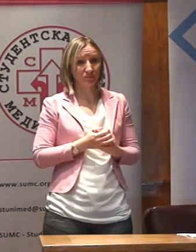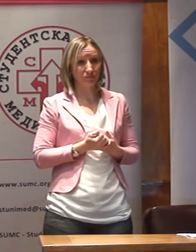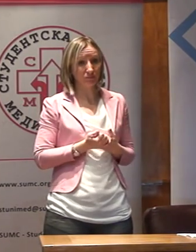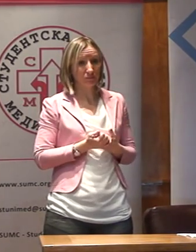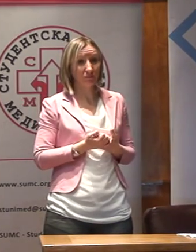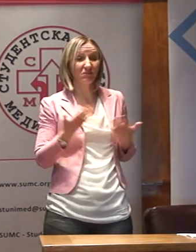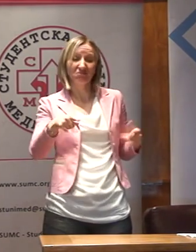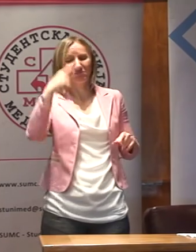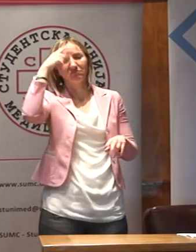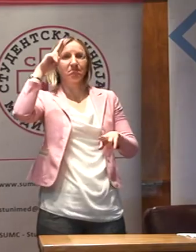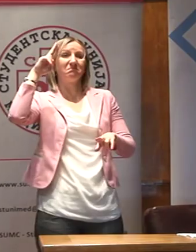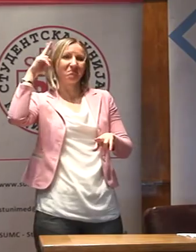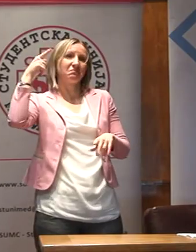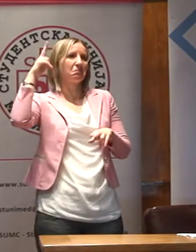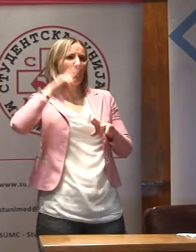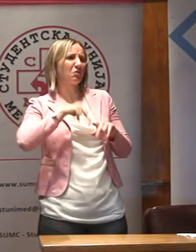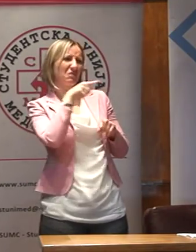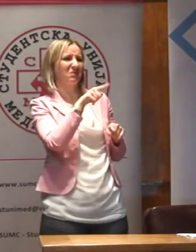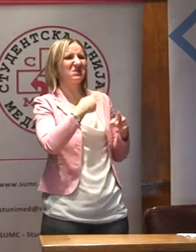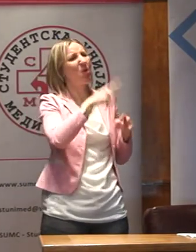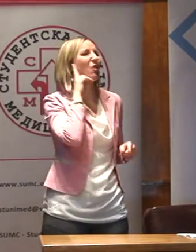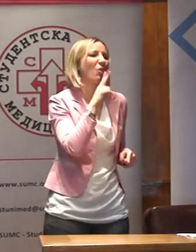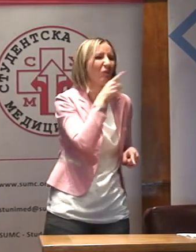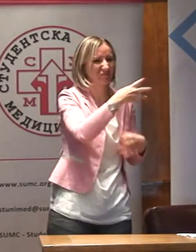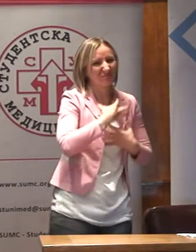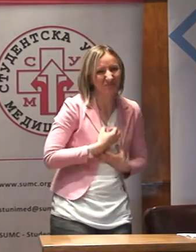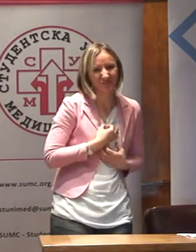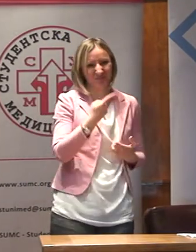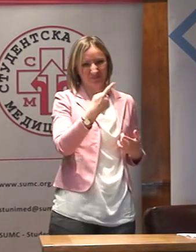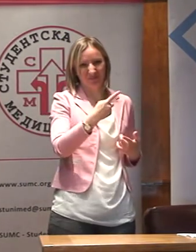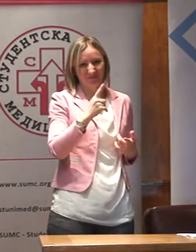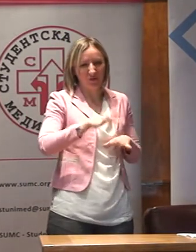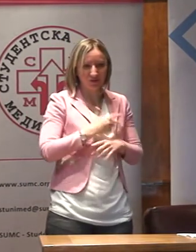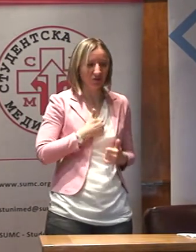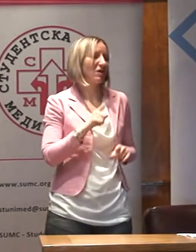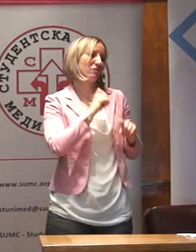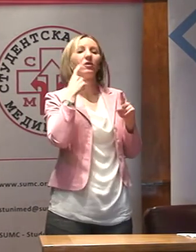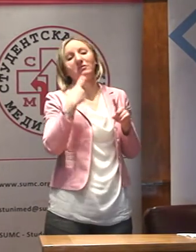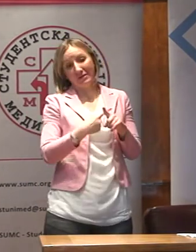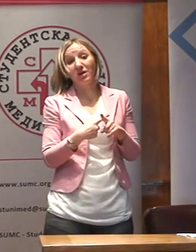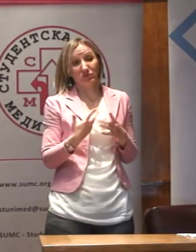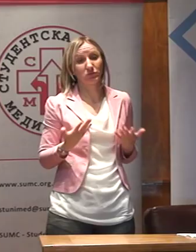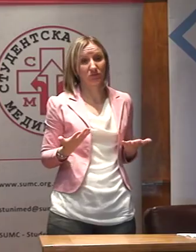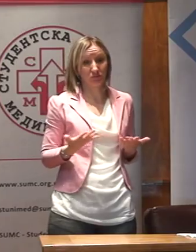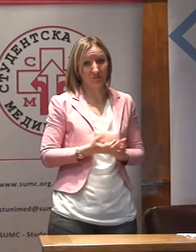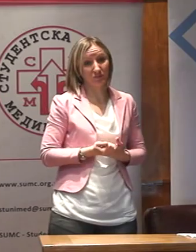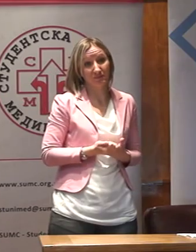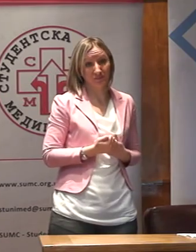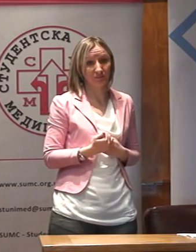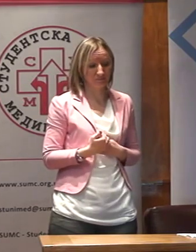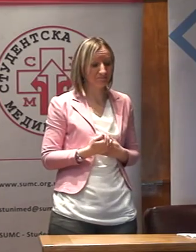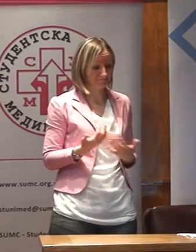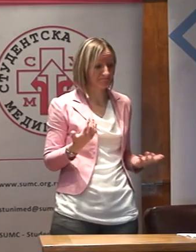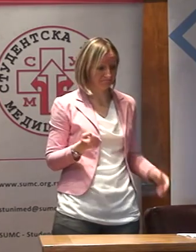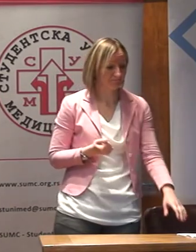imali dovoljne informacije o tome, zaključivali bi da gluve osobe imaju određen psihički ili mentalni problem zbog svoje